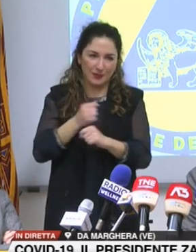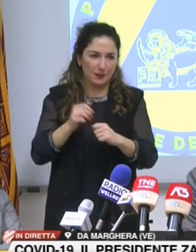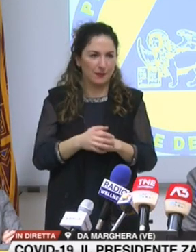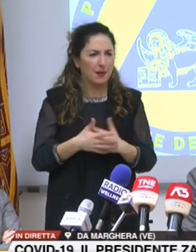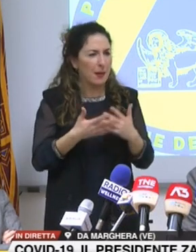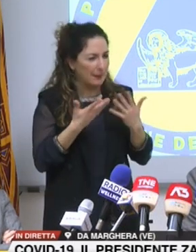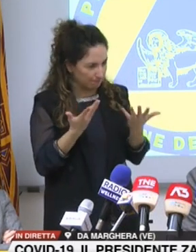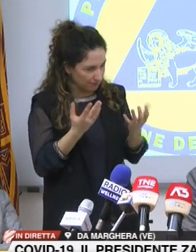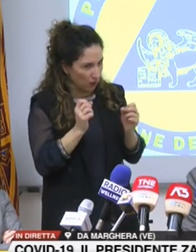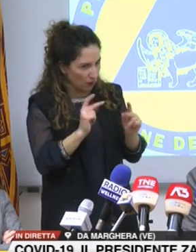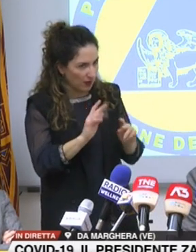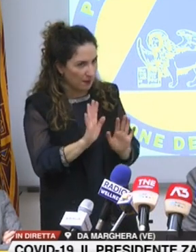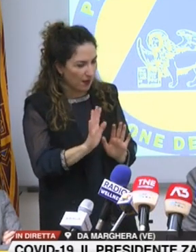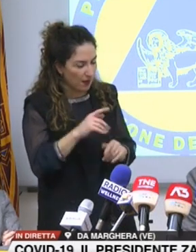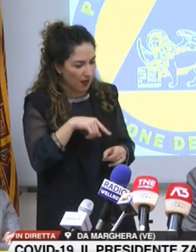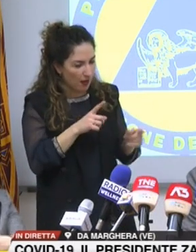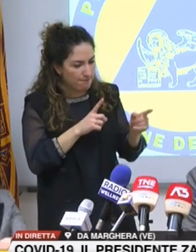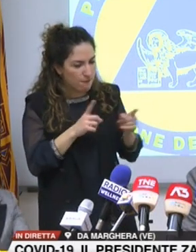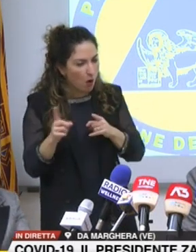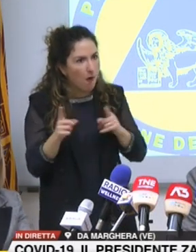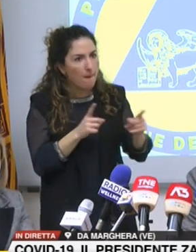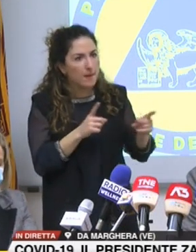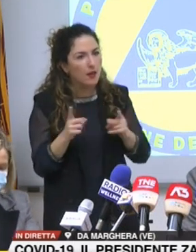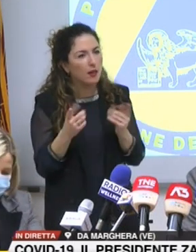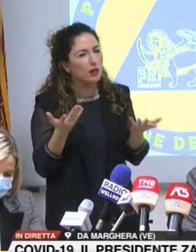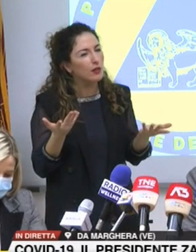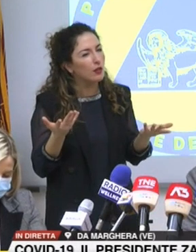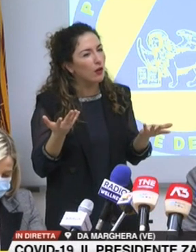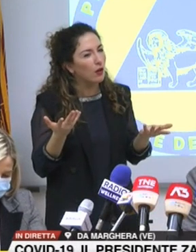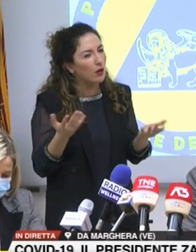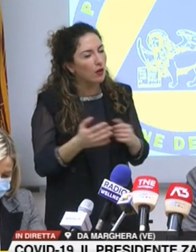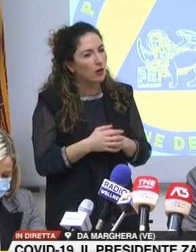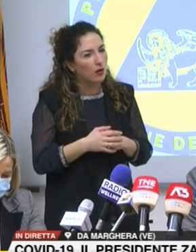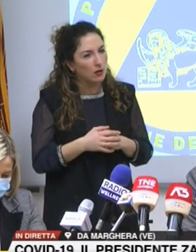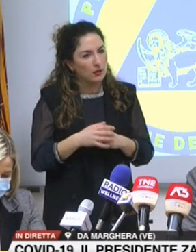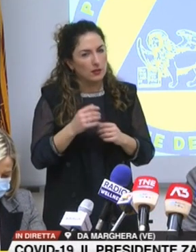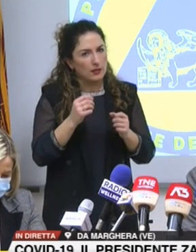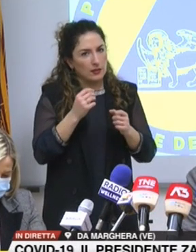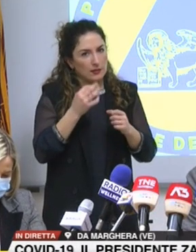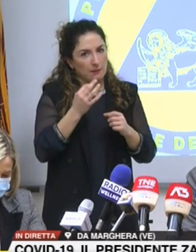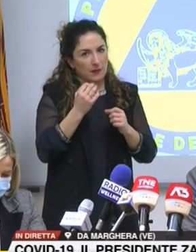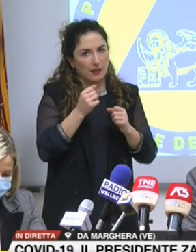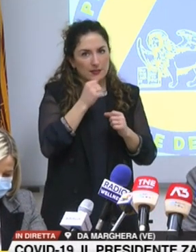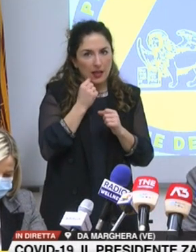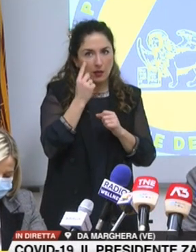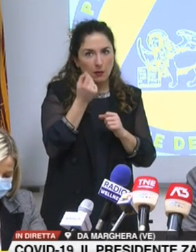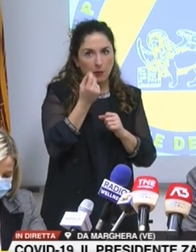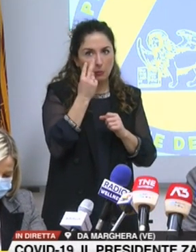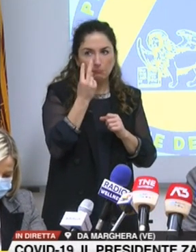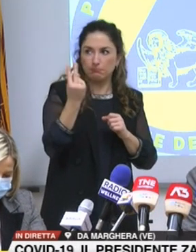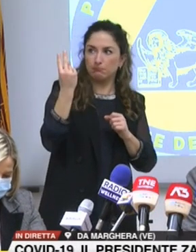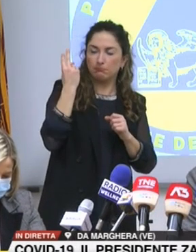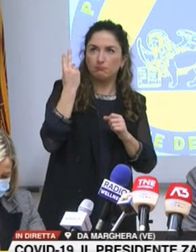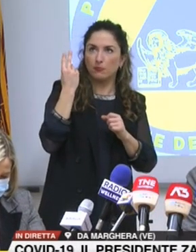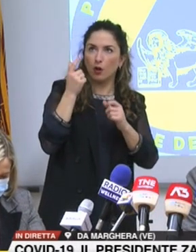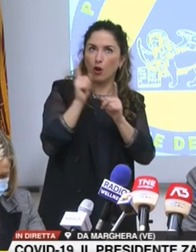Sì, ma in questo momento particolare dove vediamo che andiamo a pescare un pochino all'indietro per avere delle soluzioni